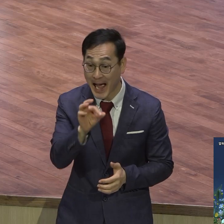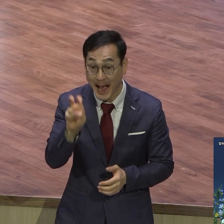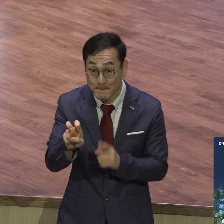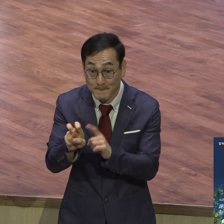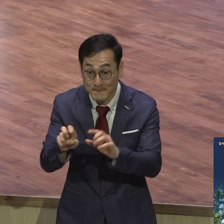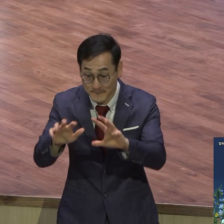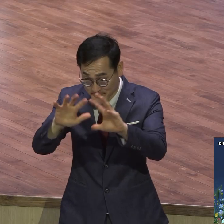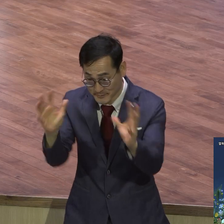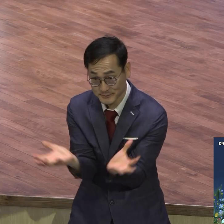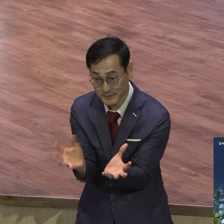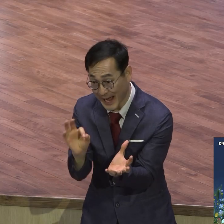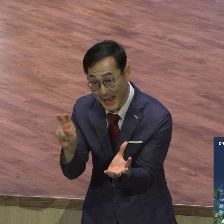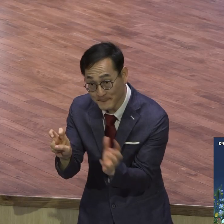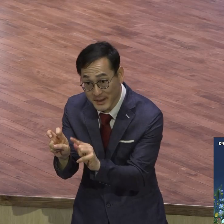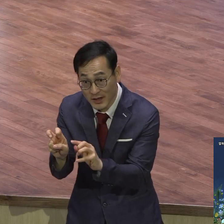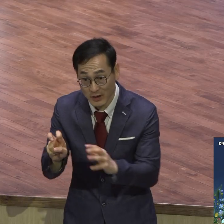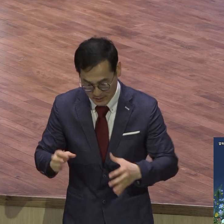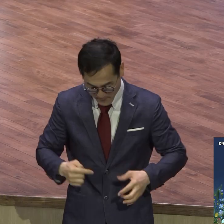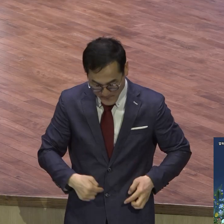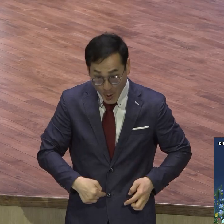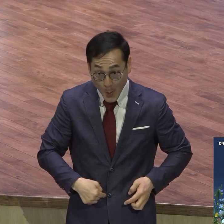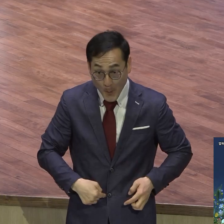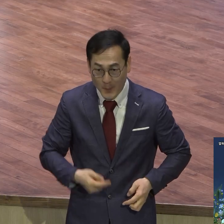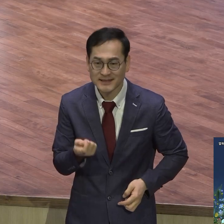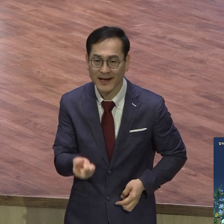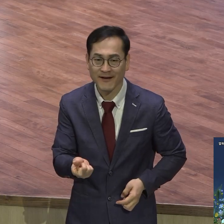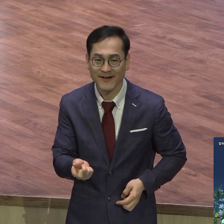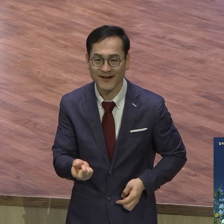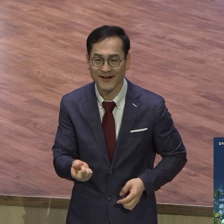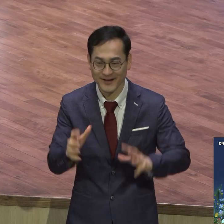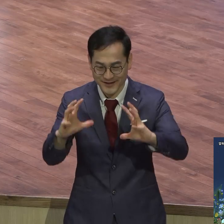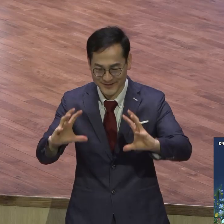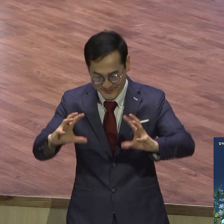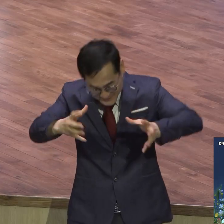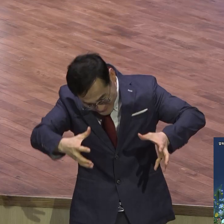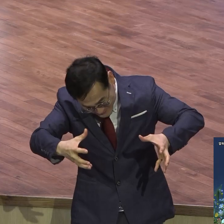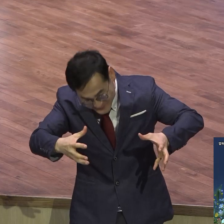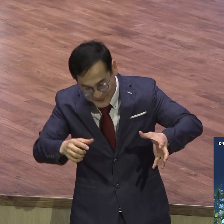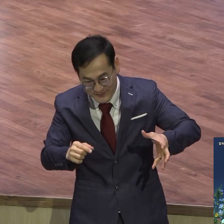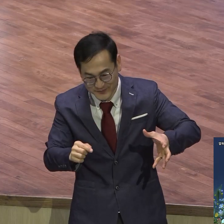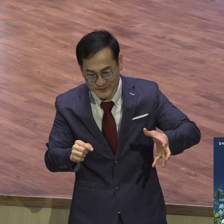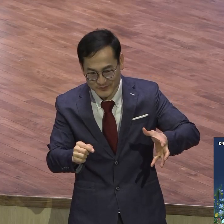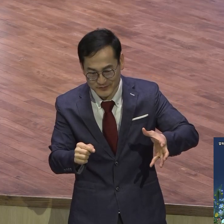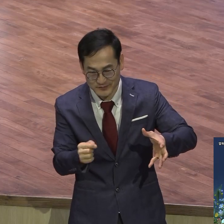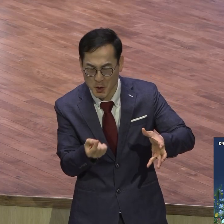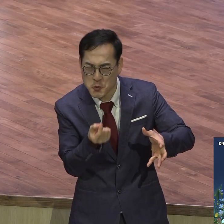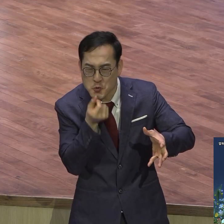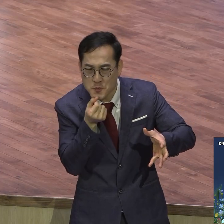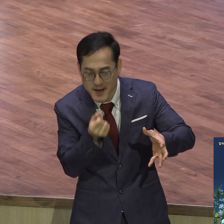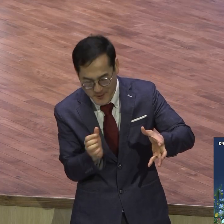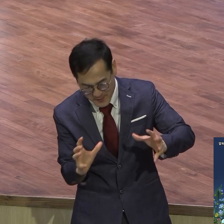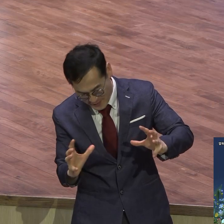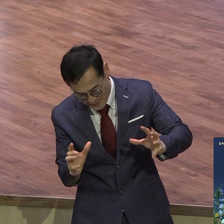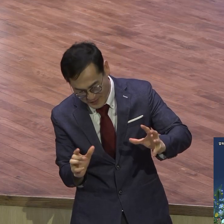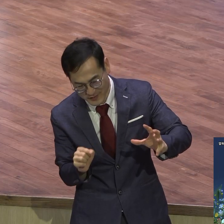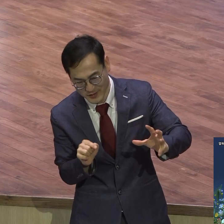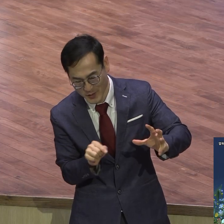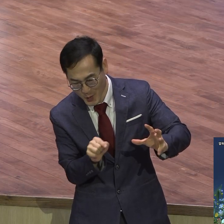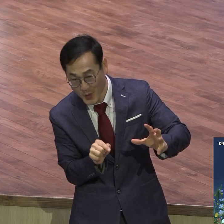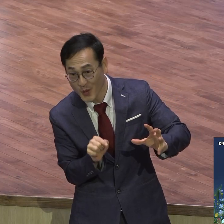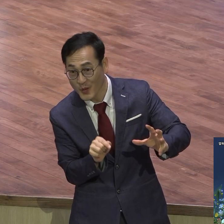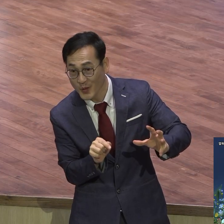배꼽이 작아요. 작아. 배꼽이 꼬다라이같이 꼬부러지면서 작은 것 그게 암컷이라.